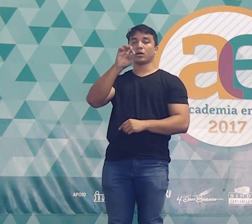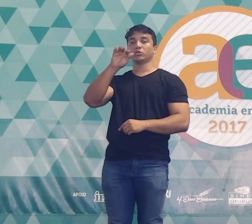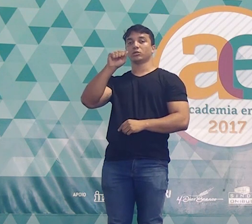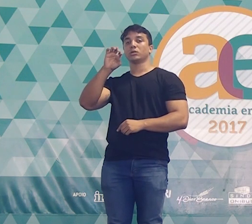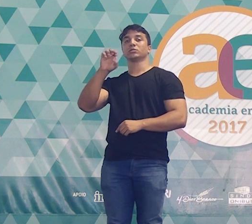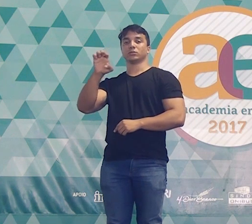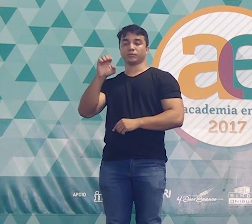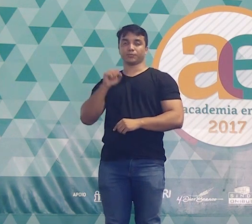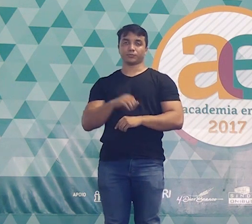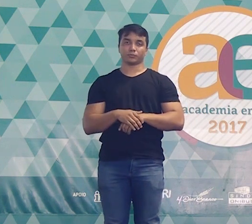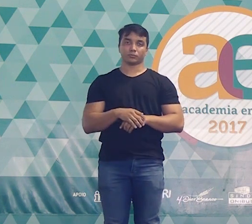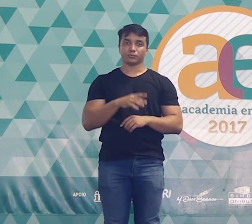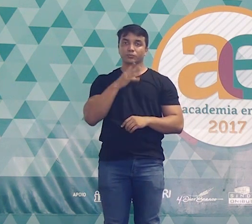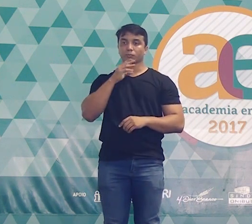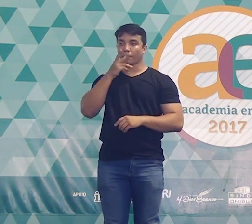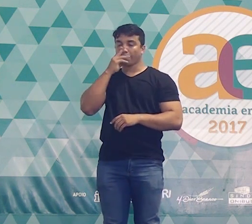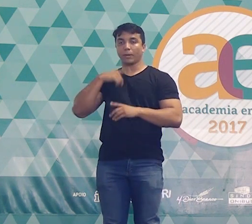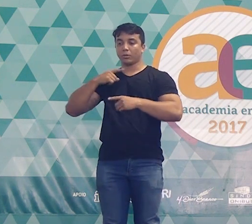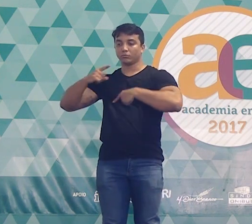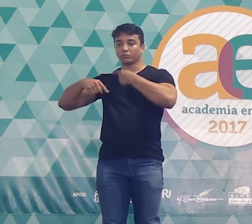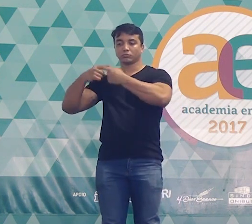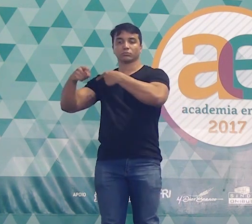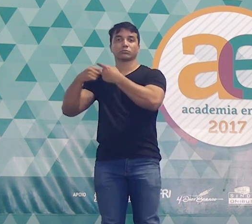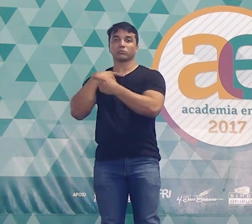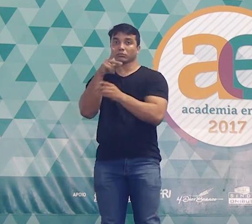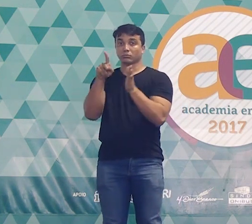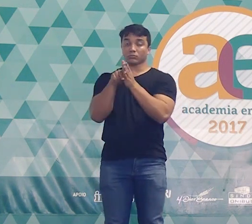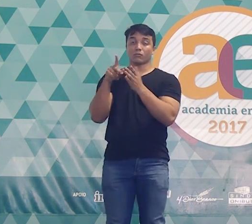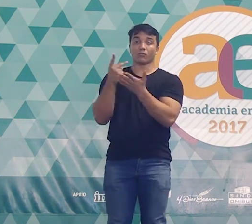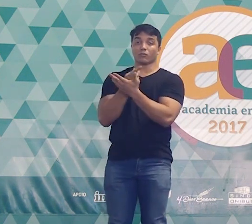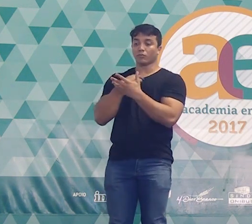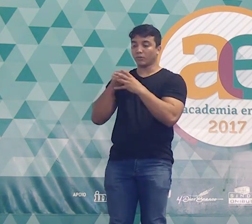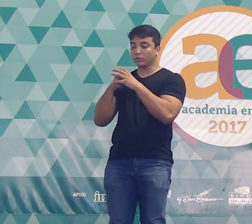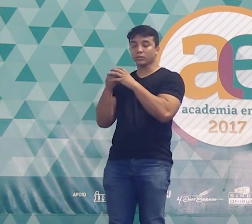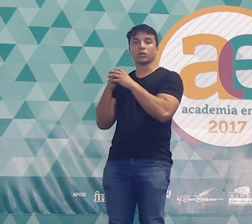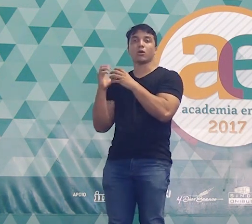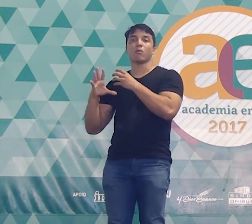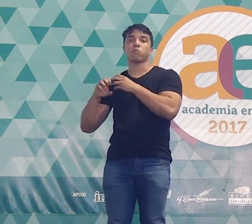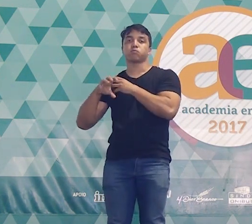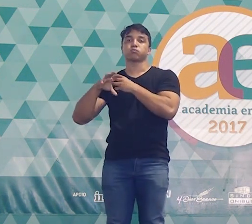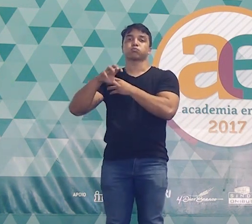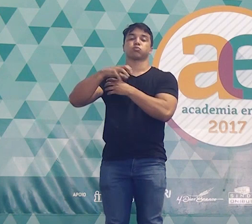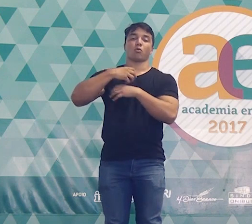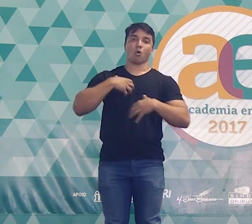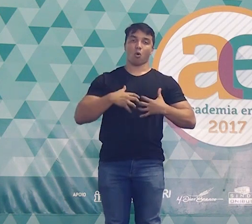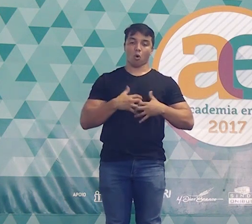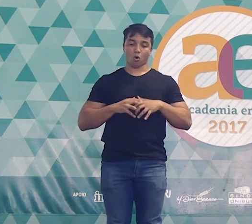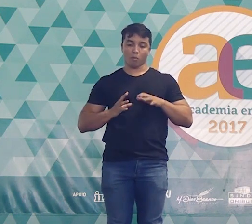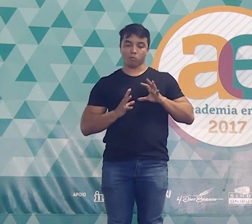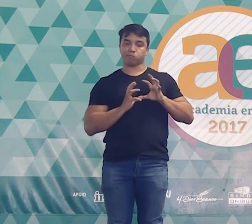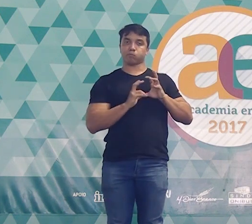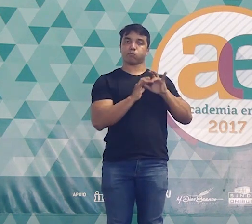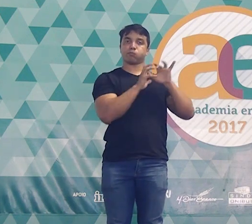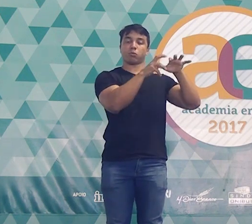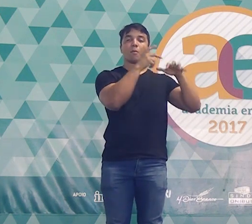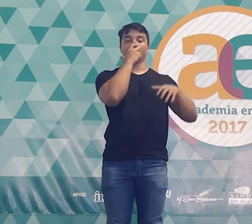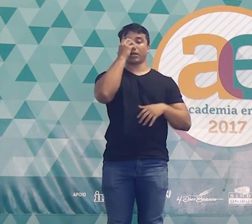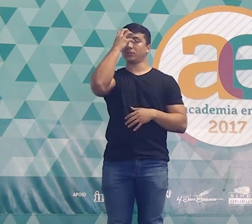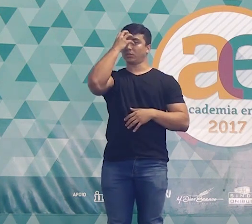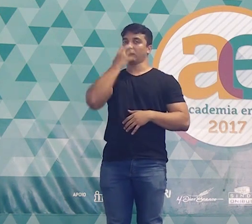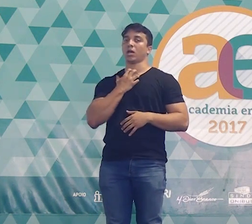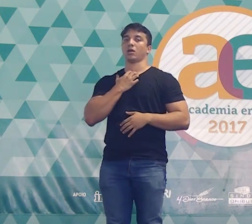metástase. Já ouviram falar? Metástase é quando você tem as células neoplásicas invadindo outros órgãos, e aí a situação fica